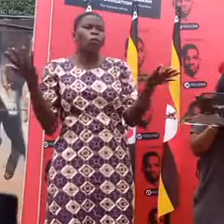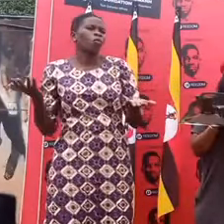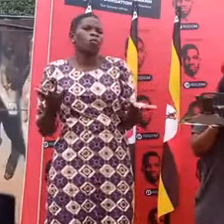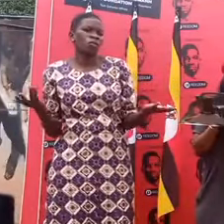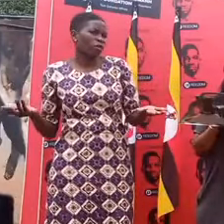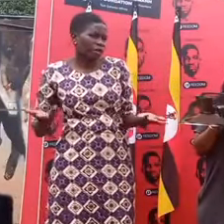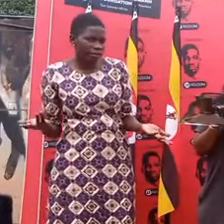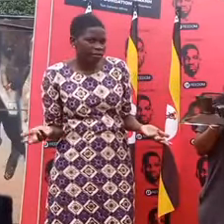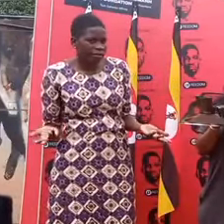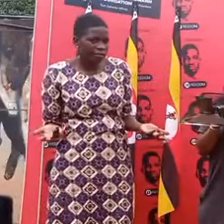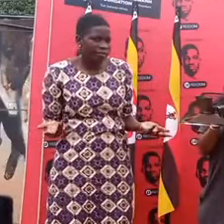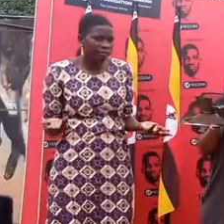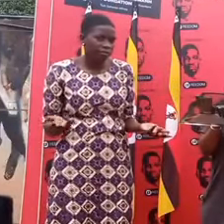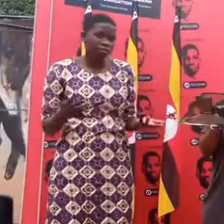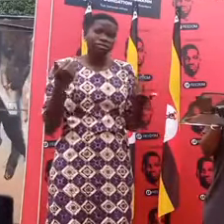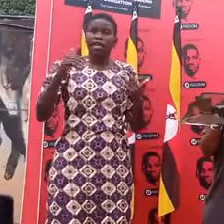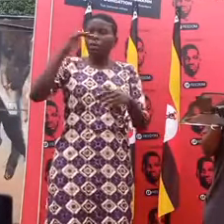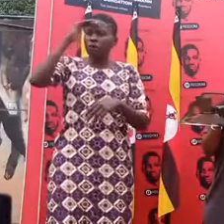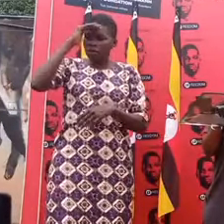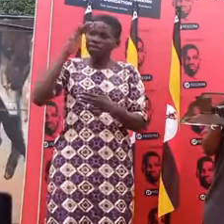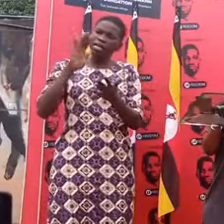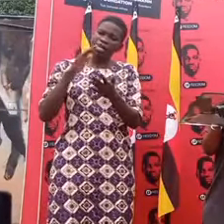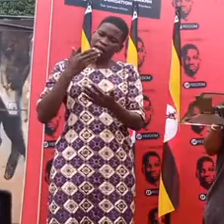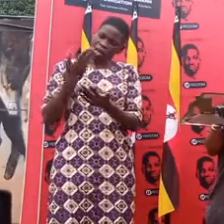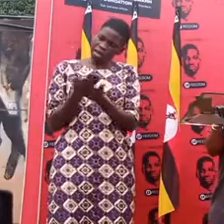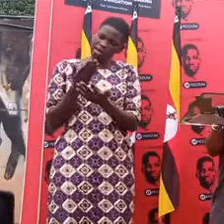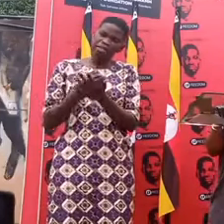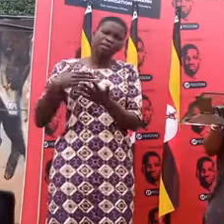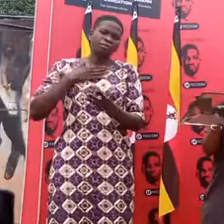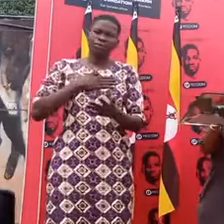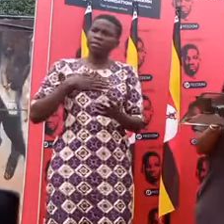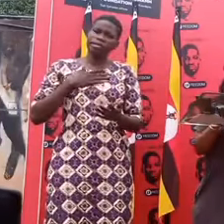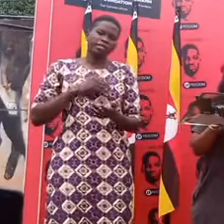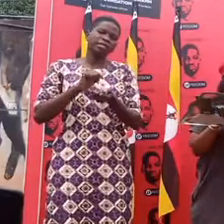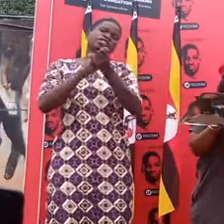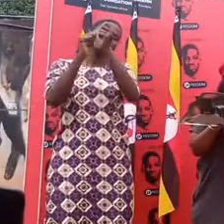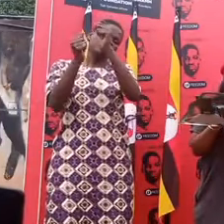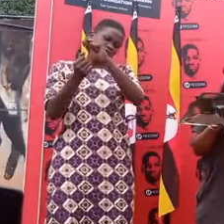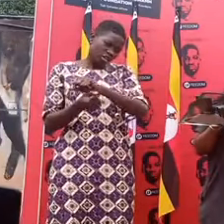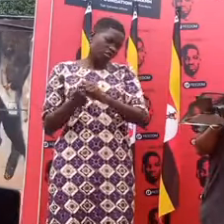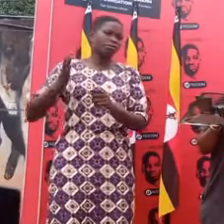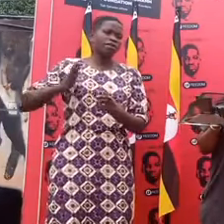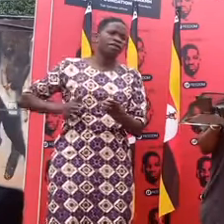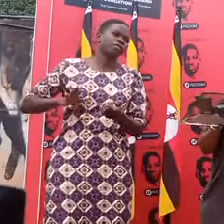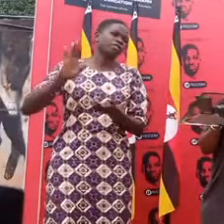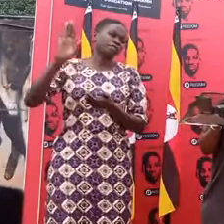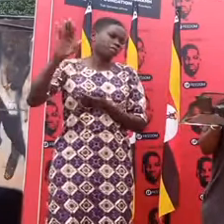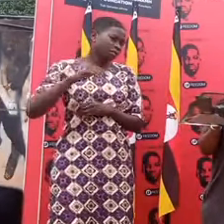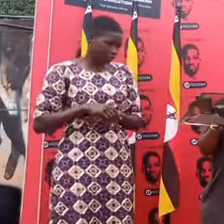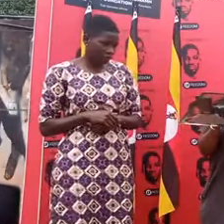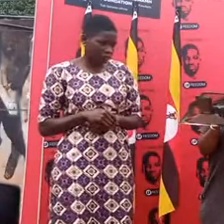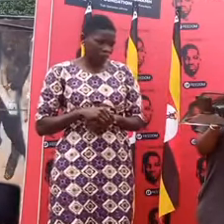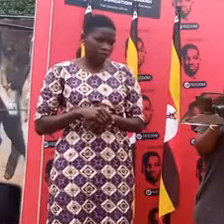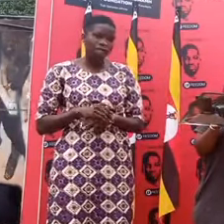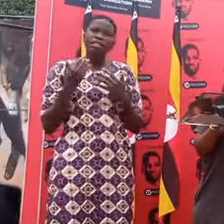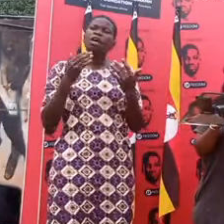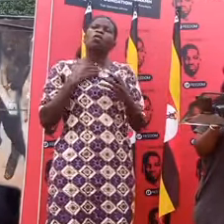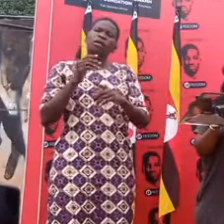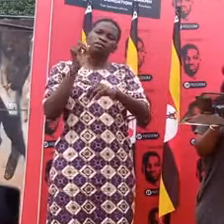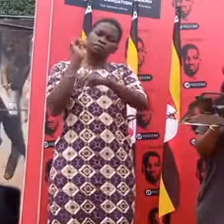Zafene ndala zuna. So polisi tuchisaba yedeko. Chiche tuwa gamba. Tuwa gamba evi nchubina evi kumi. Echiso kila